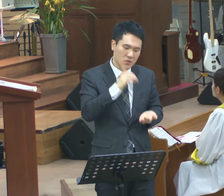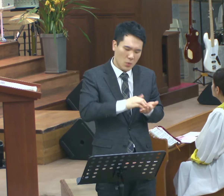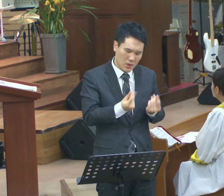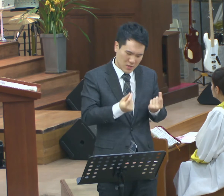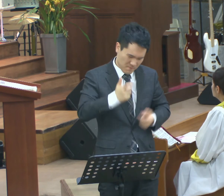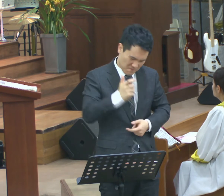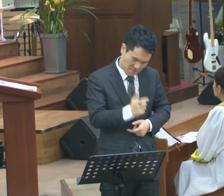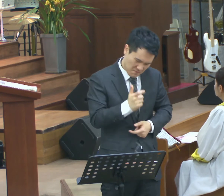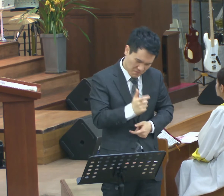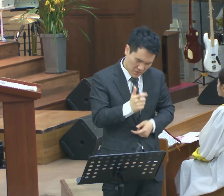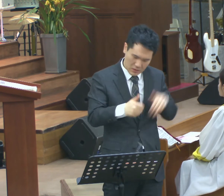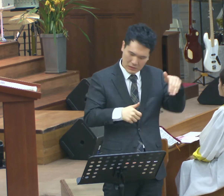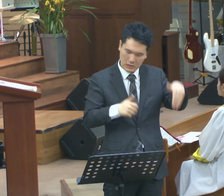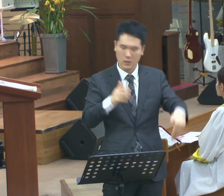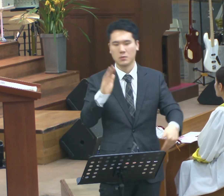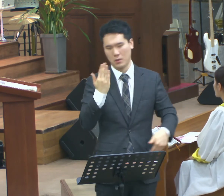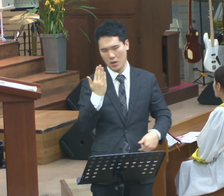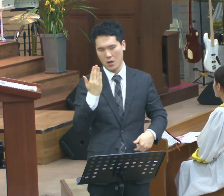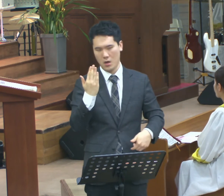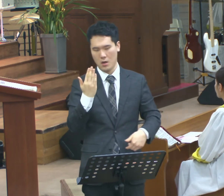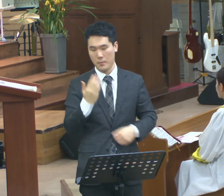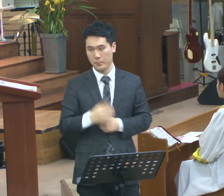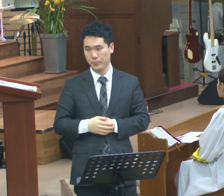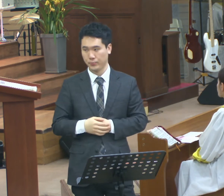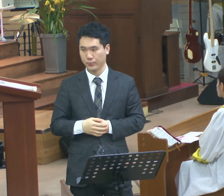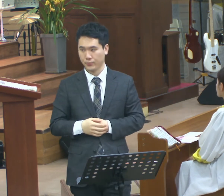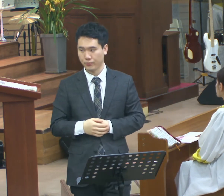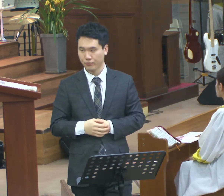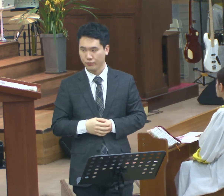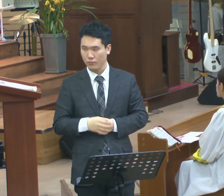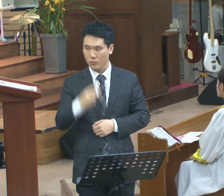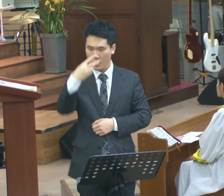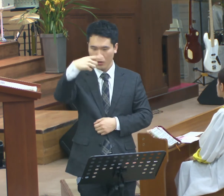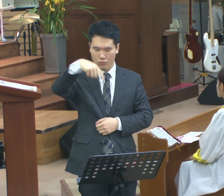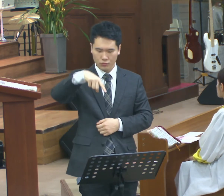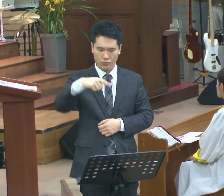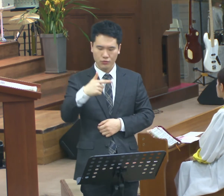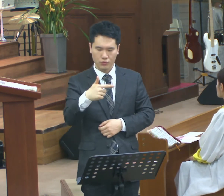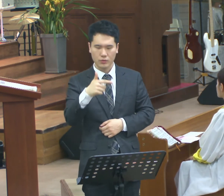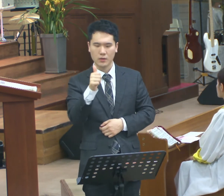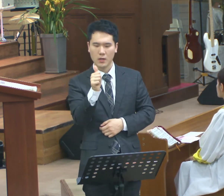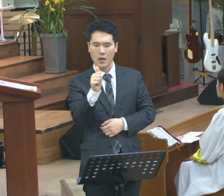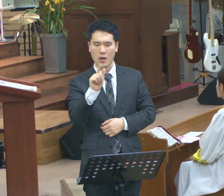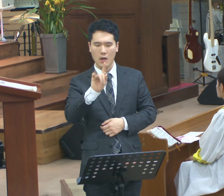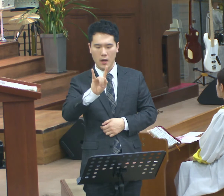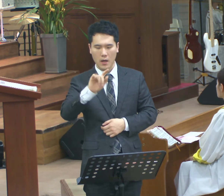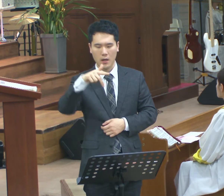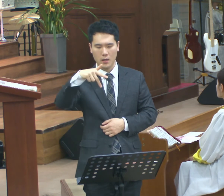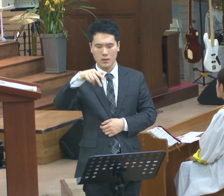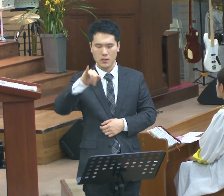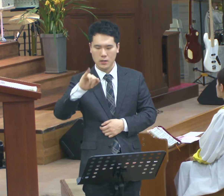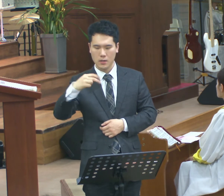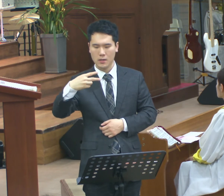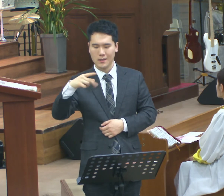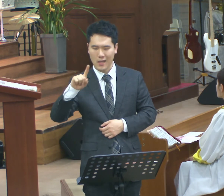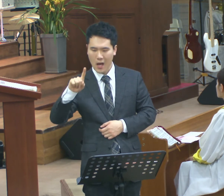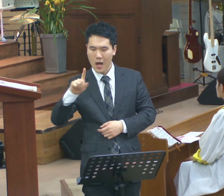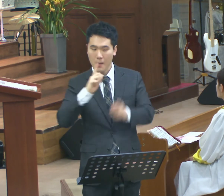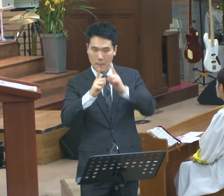둔해진다는 헬라어는 포로라는 단어예요. 포로. 돌같이 된다 그런 뜻이에요.